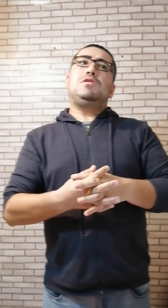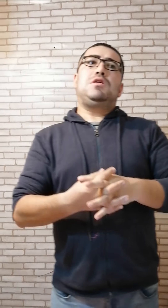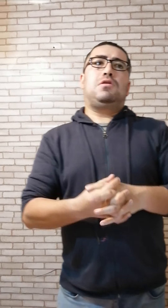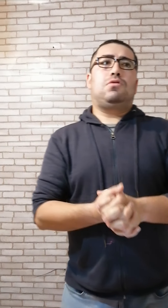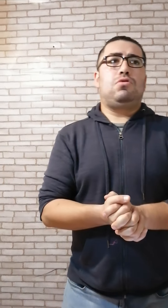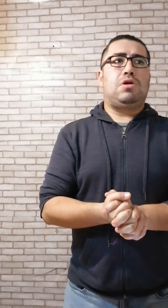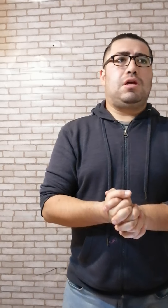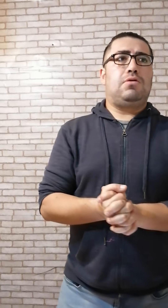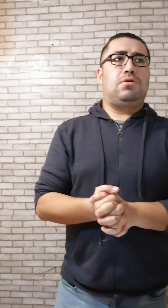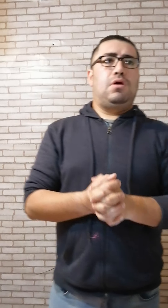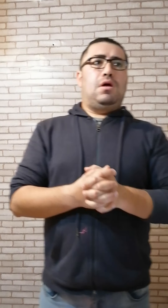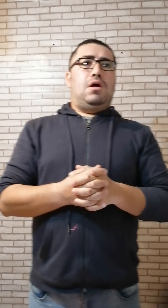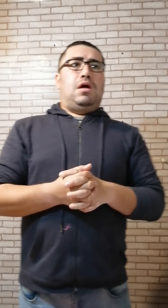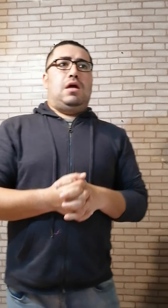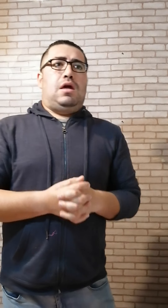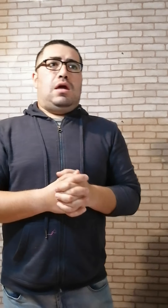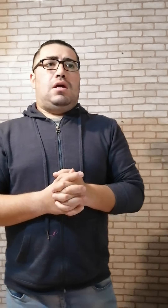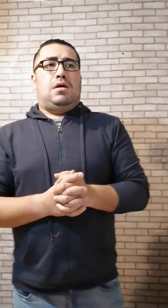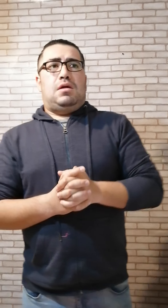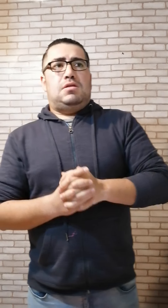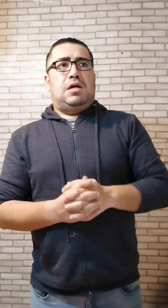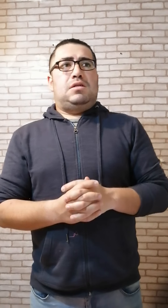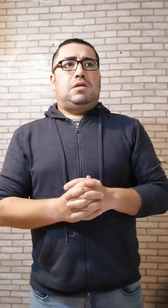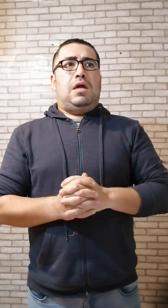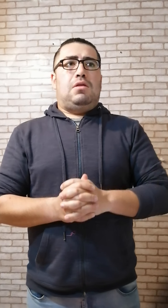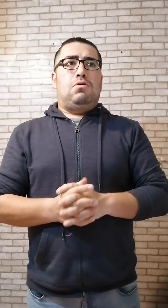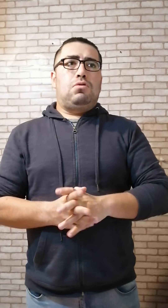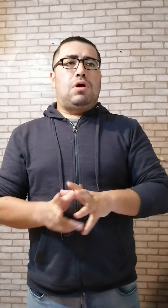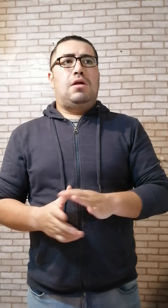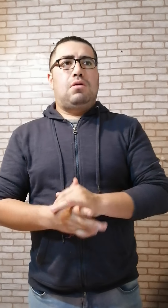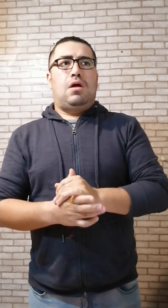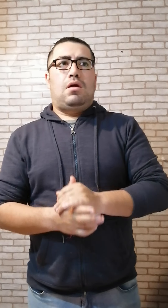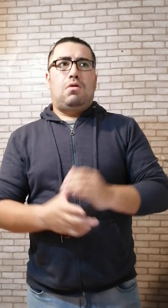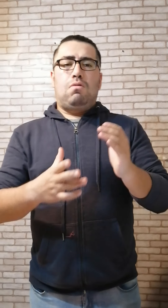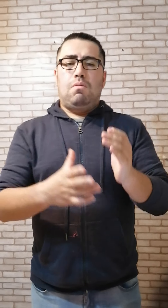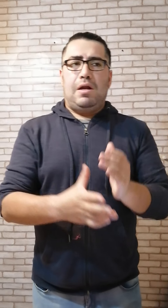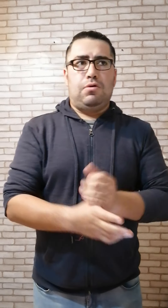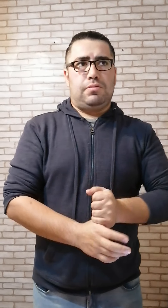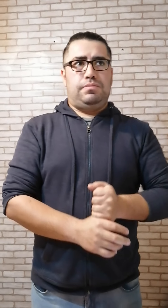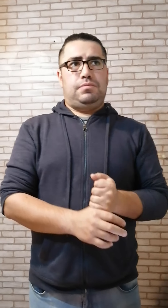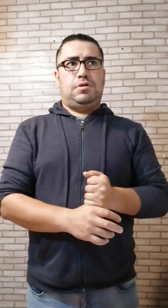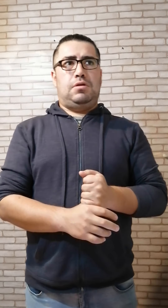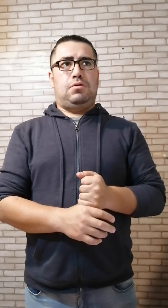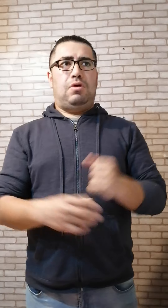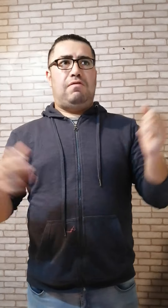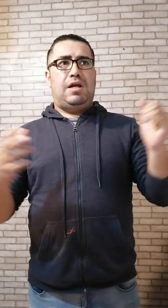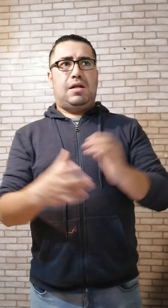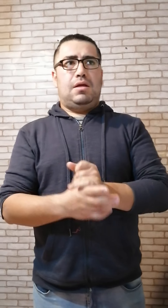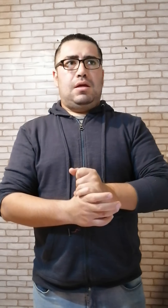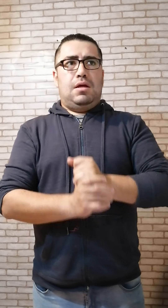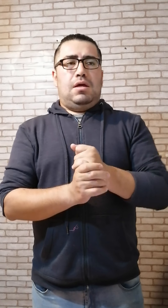cierto yo quiero quizás no tocar es un valor cierto no hablar